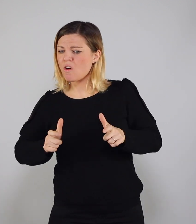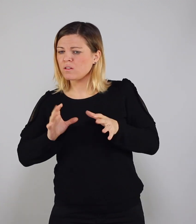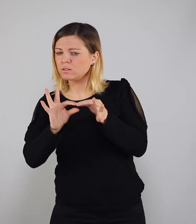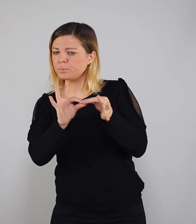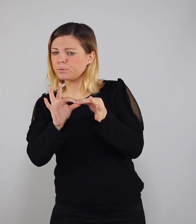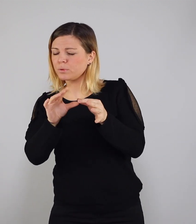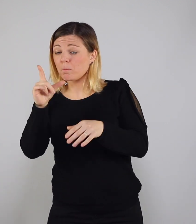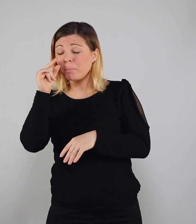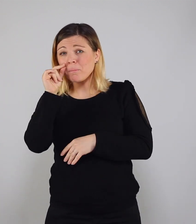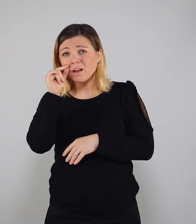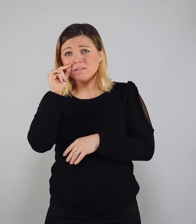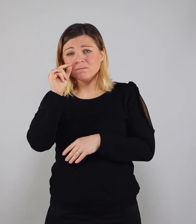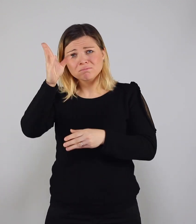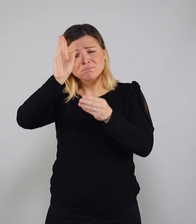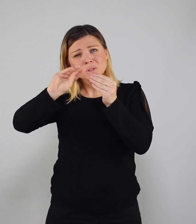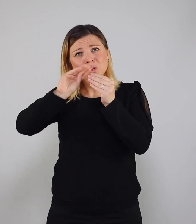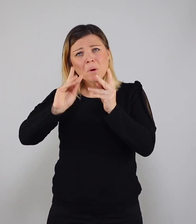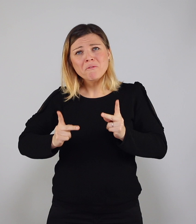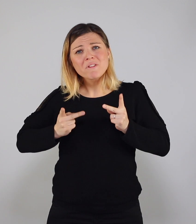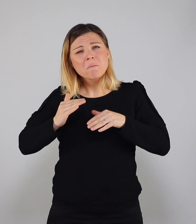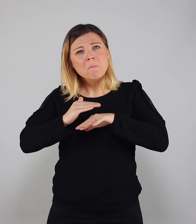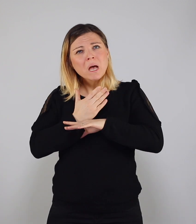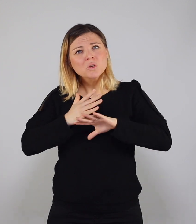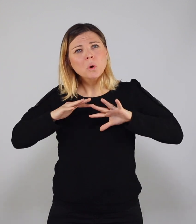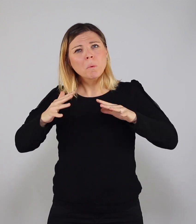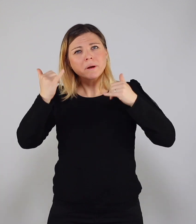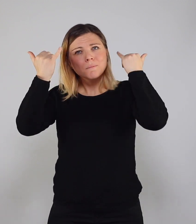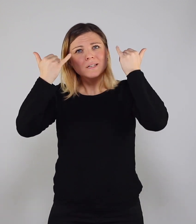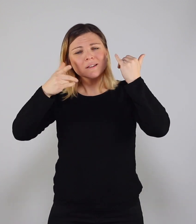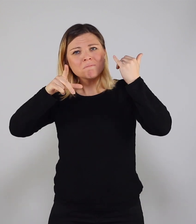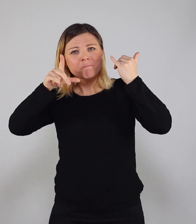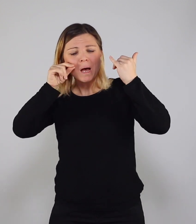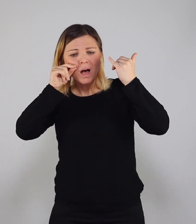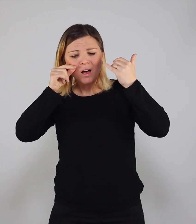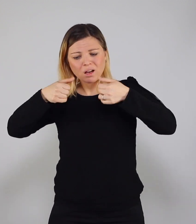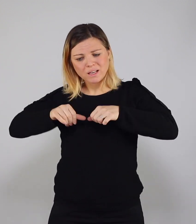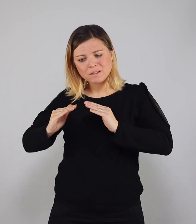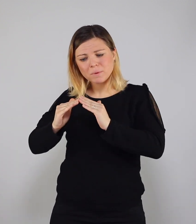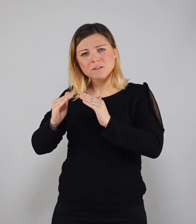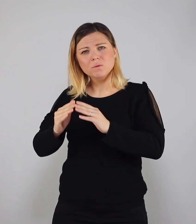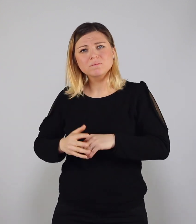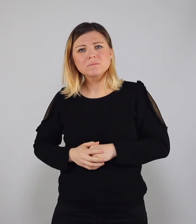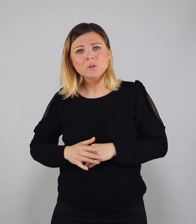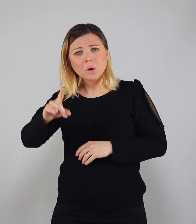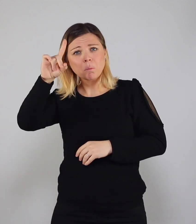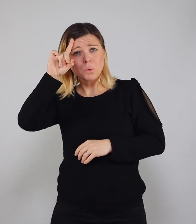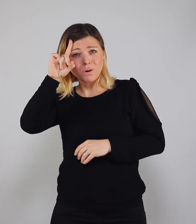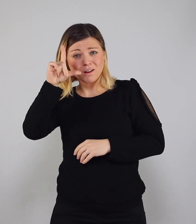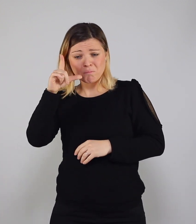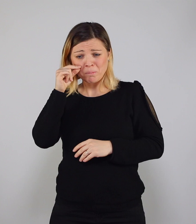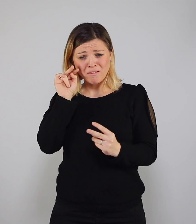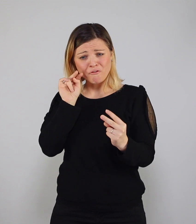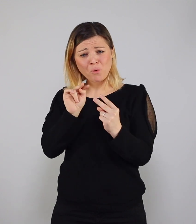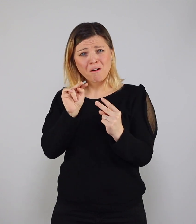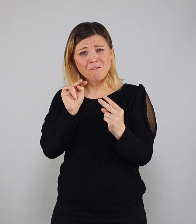privilégiés avec leur père, je me suis demandé ce qu'aurait été ma vie si j'avais eu mon père à la maison.